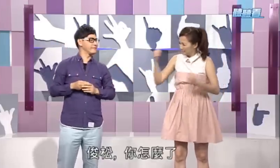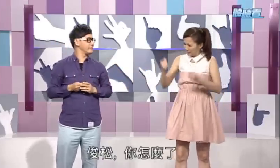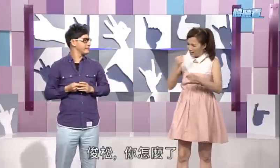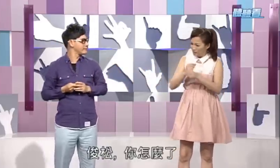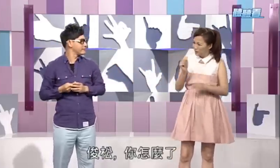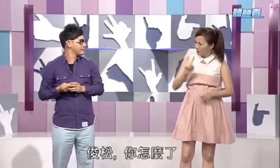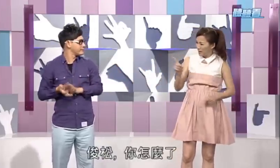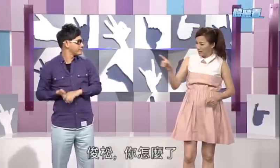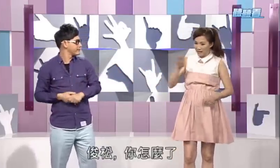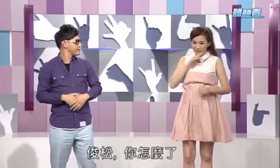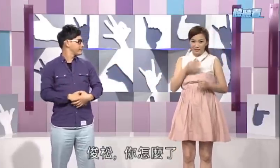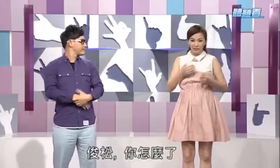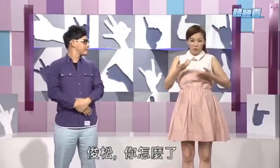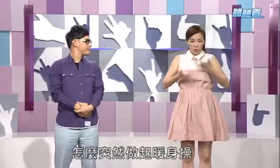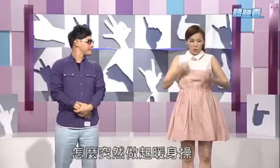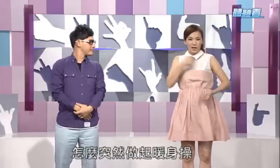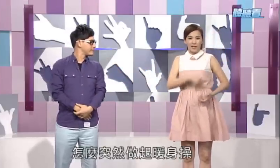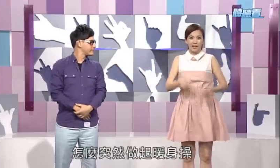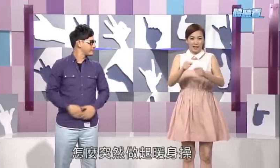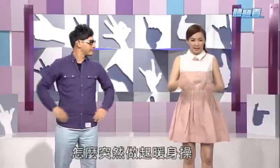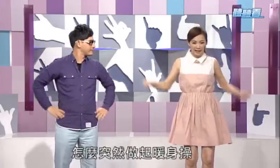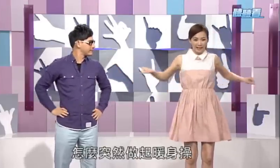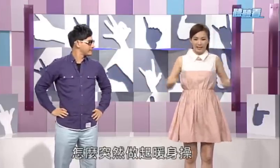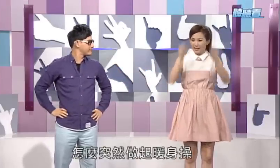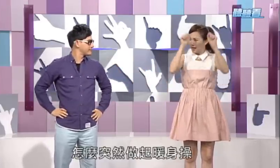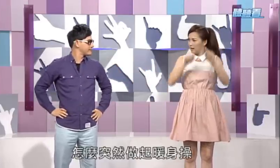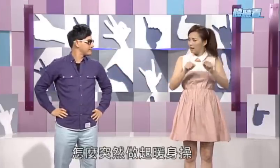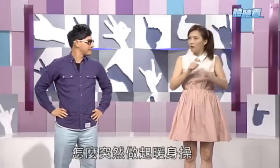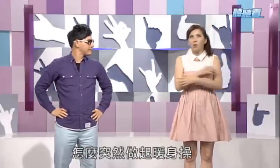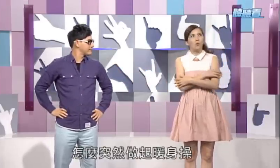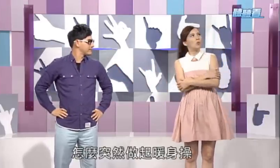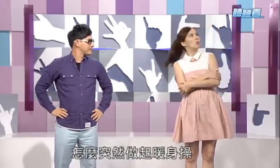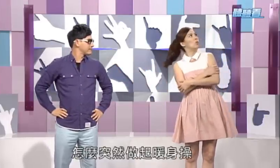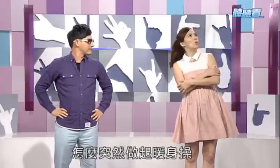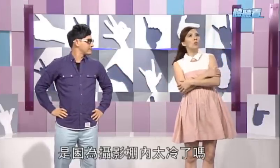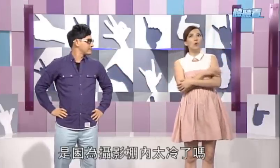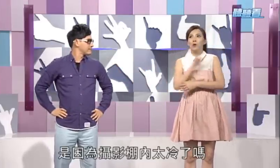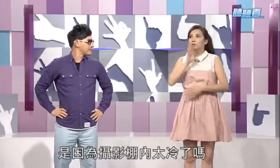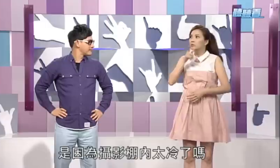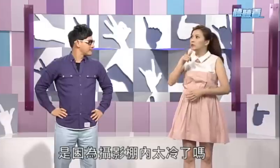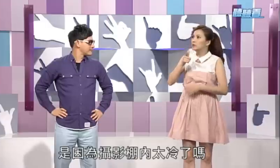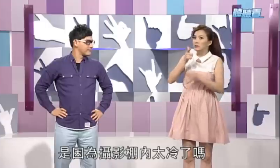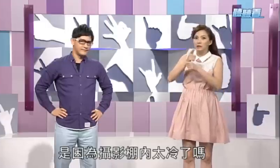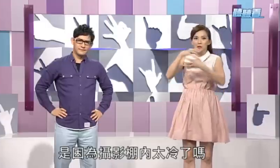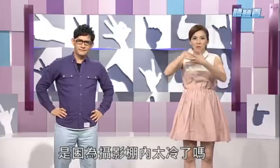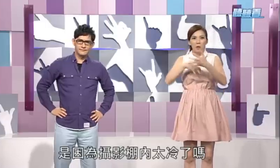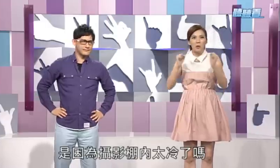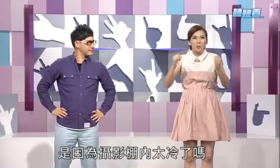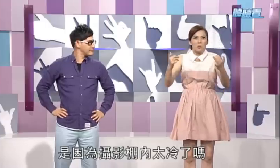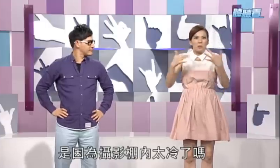总，你怎么啦？怎么突然做起暖身操？哦，是因为摄影棚内太冷了